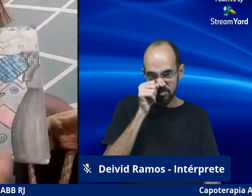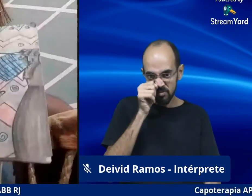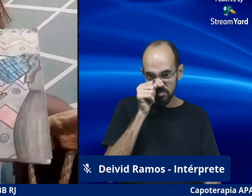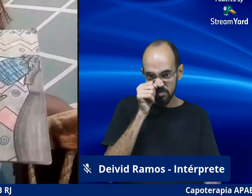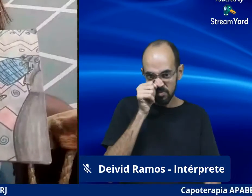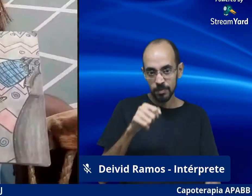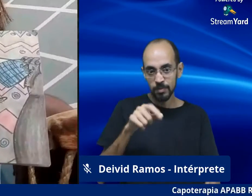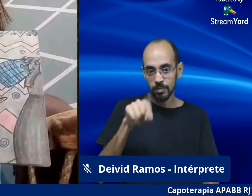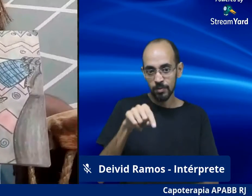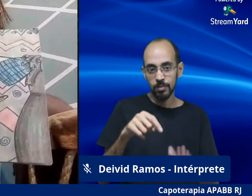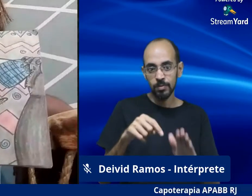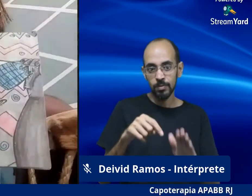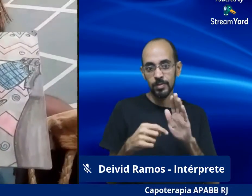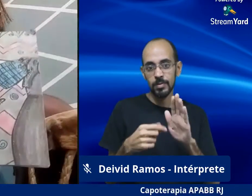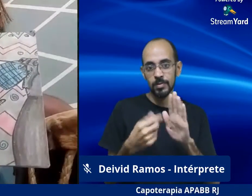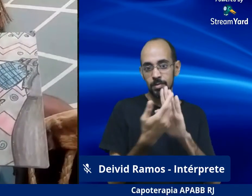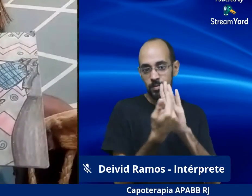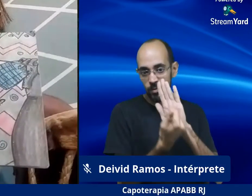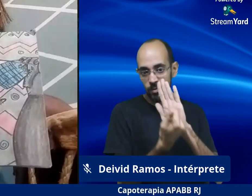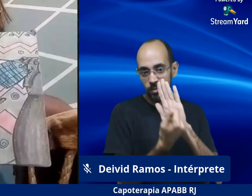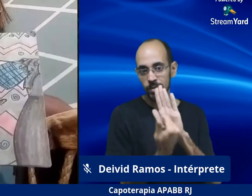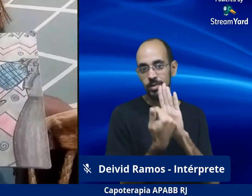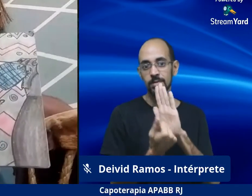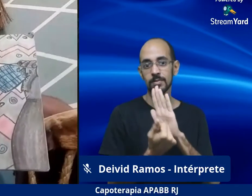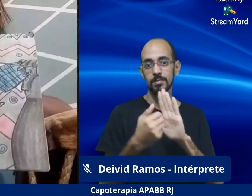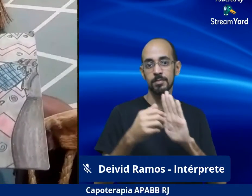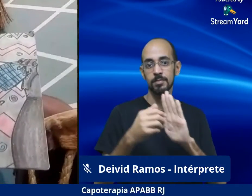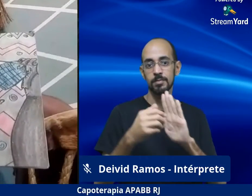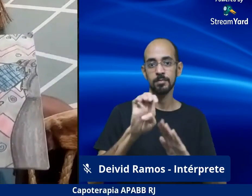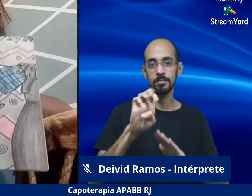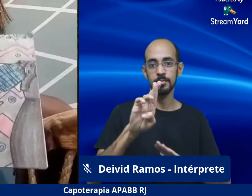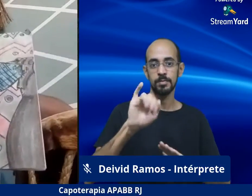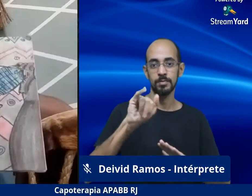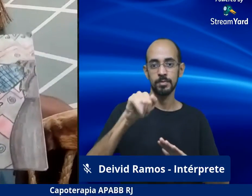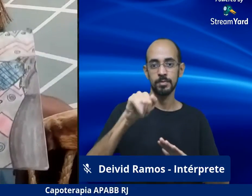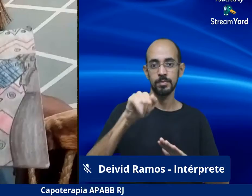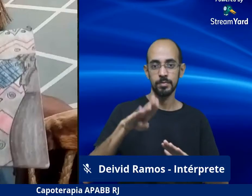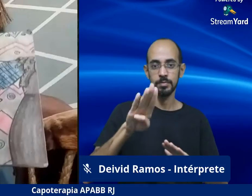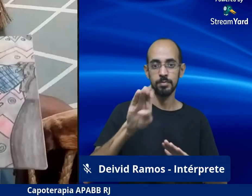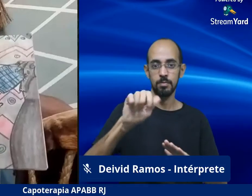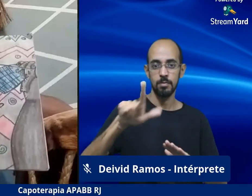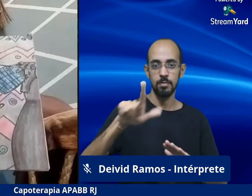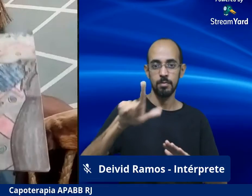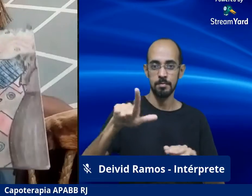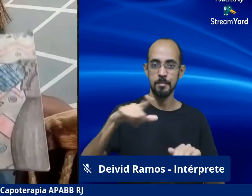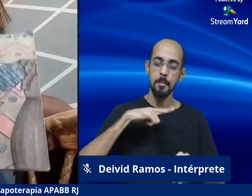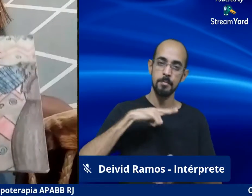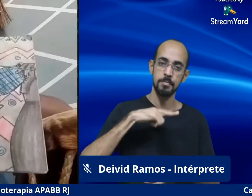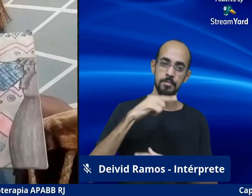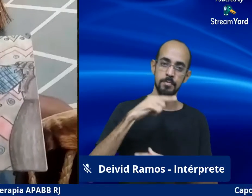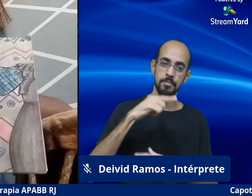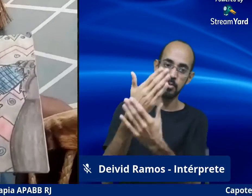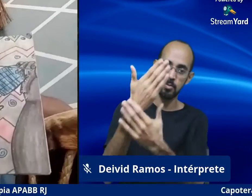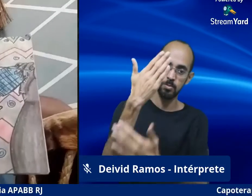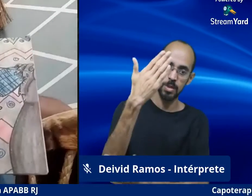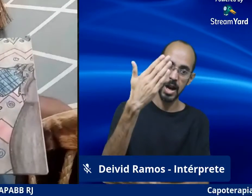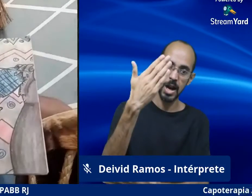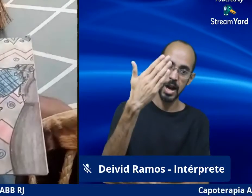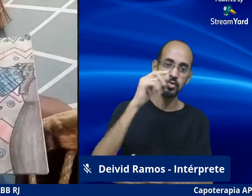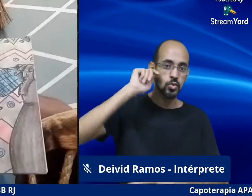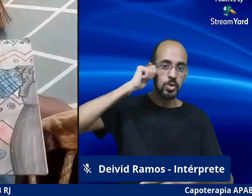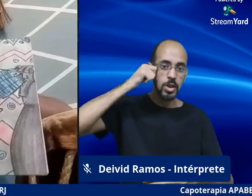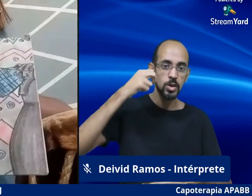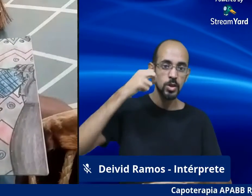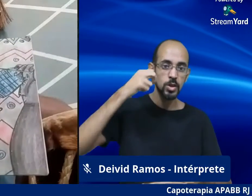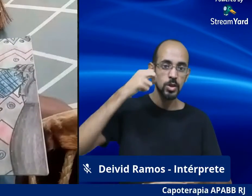ilustração aqui do berimbau, a gente vê dois braços negros, né, tocando um berimbau, né, onde tem o cachixi,